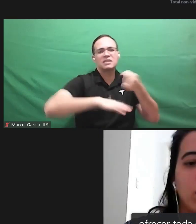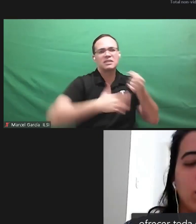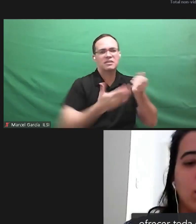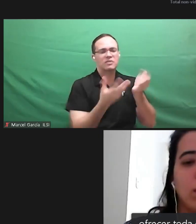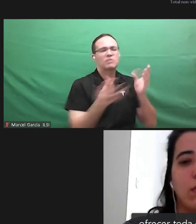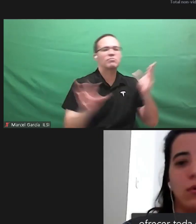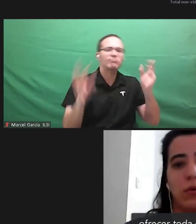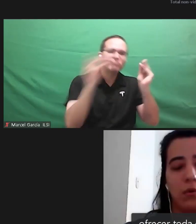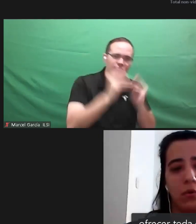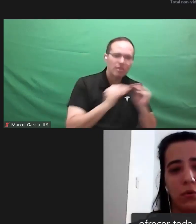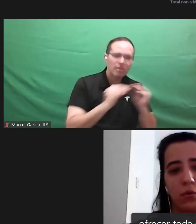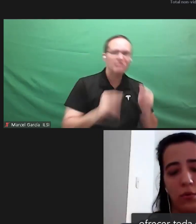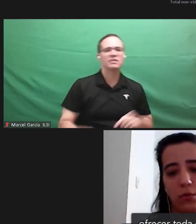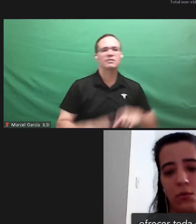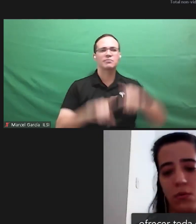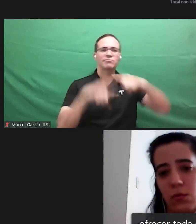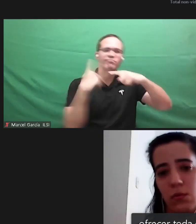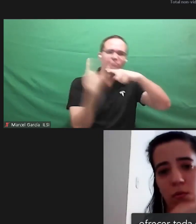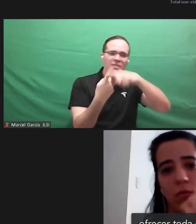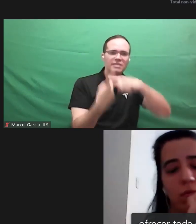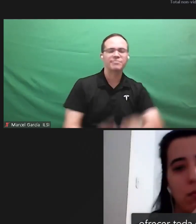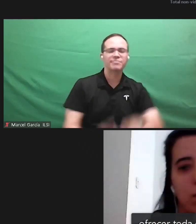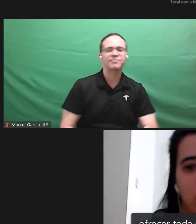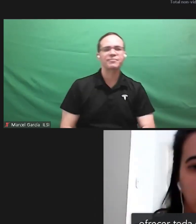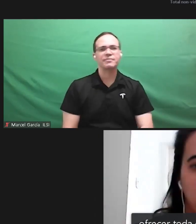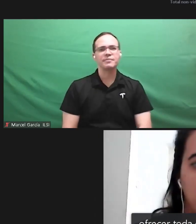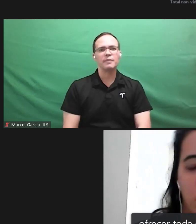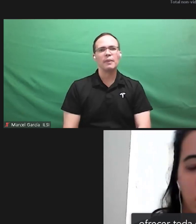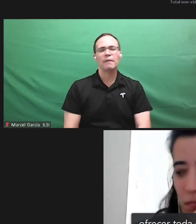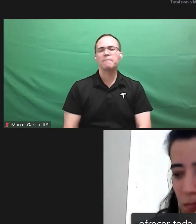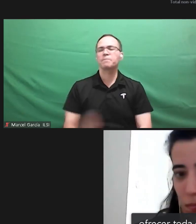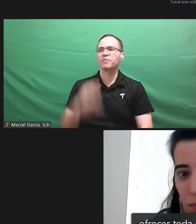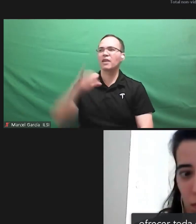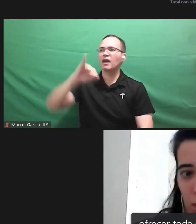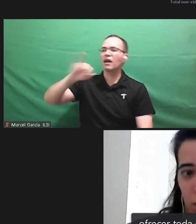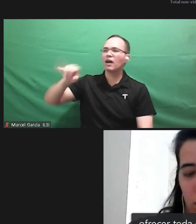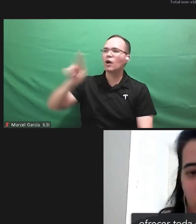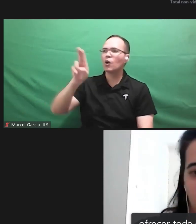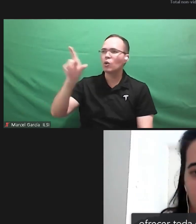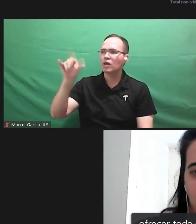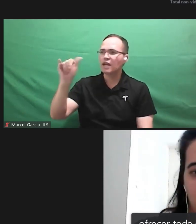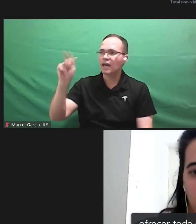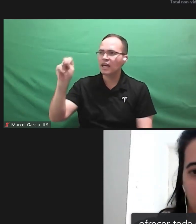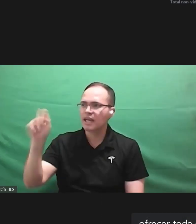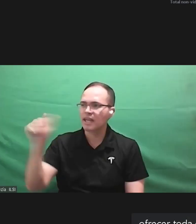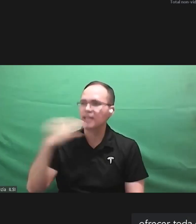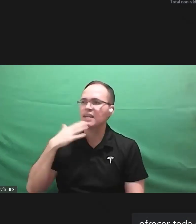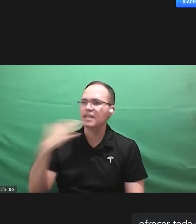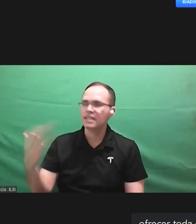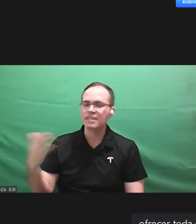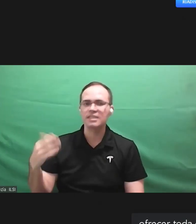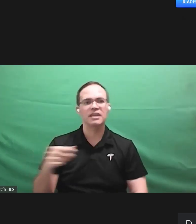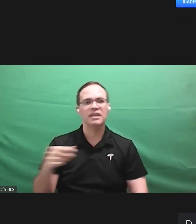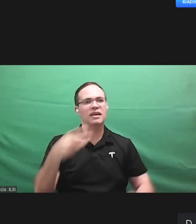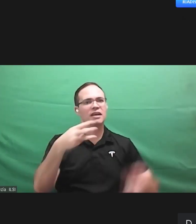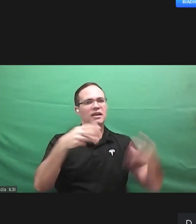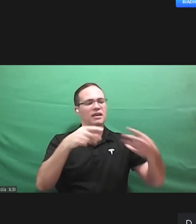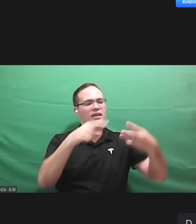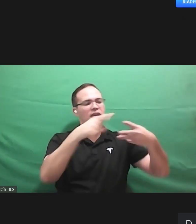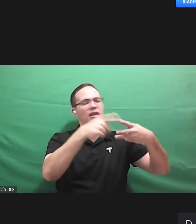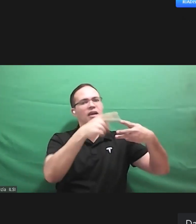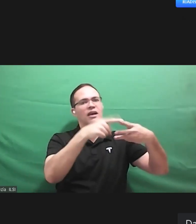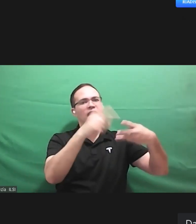Muchas gracias, Juliana, por el aporte. Bueno, entonces, no sé si creo que Damaris volvió a alzar la mano, no sé si ya... No,